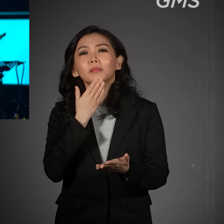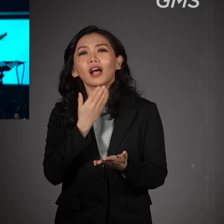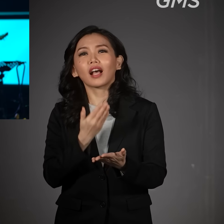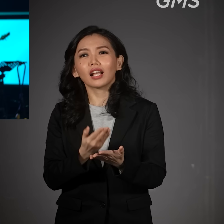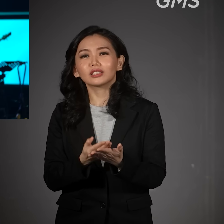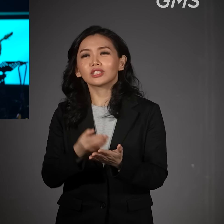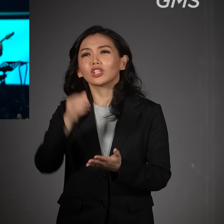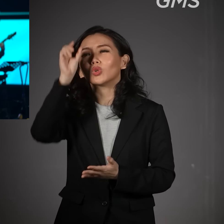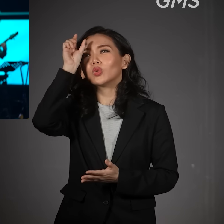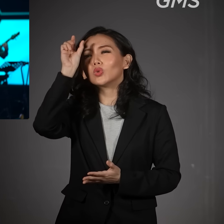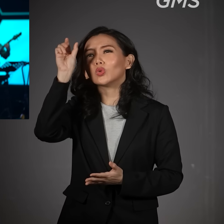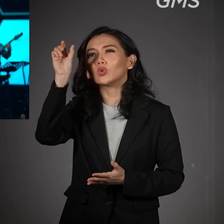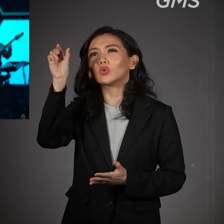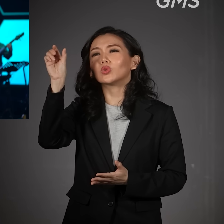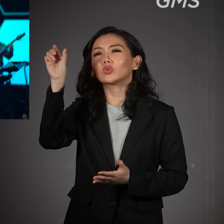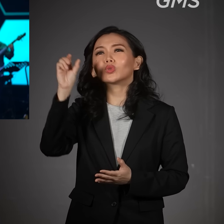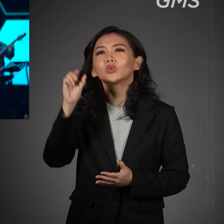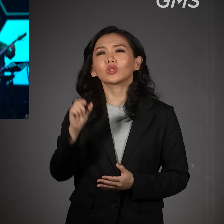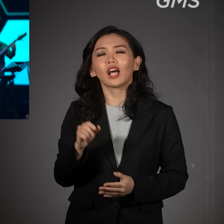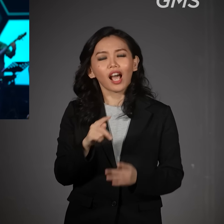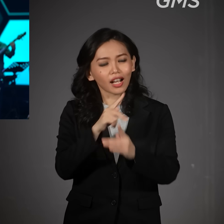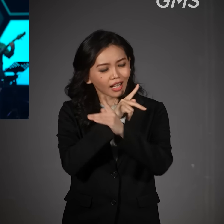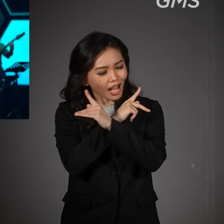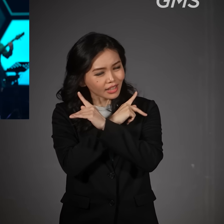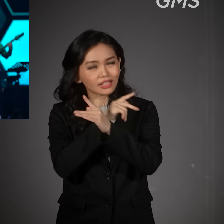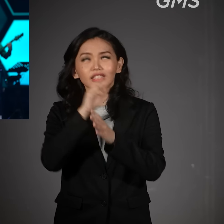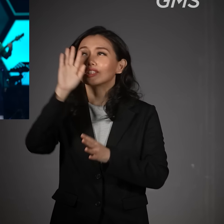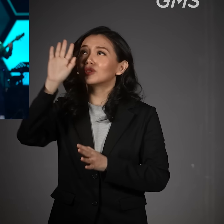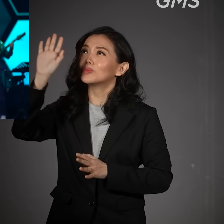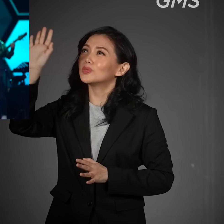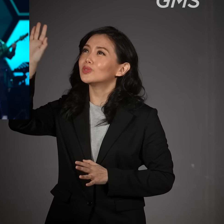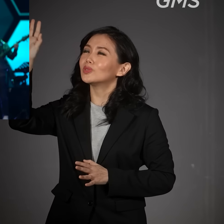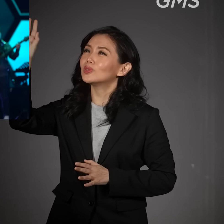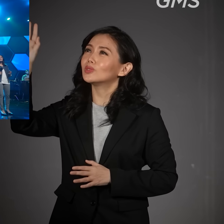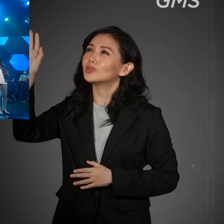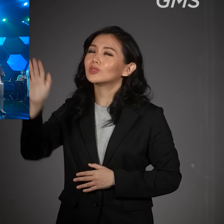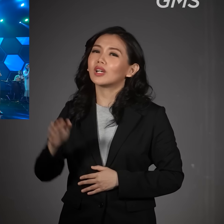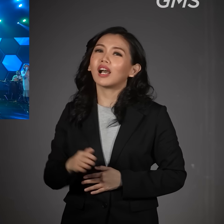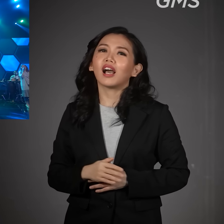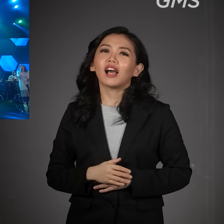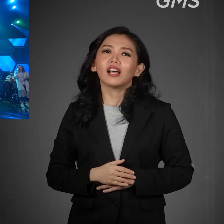Kasih buat kasih-Mu,